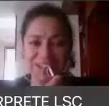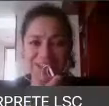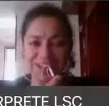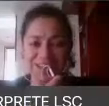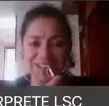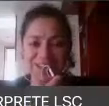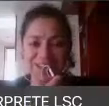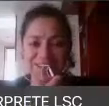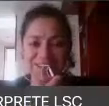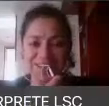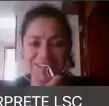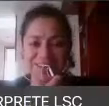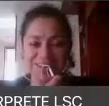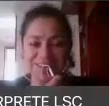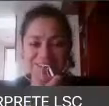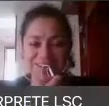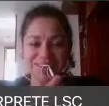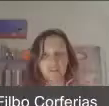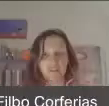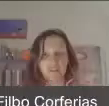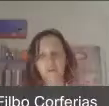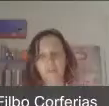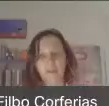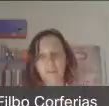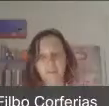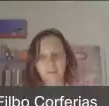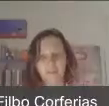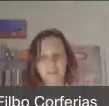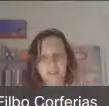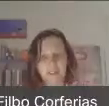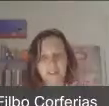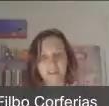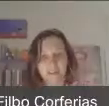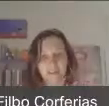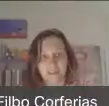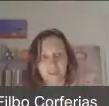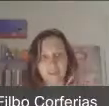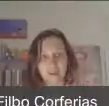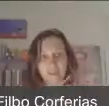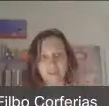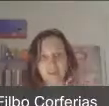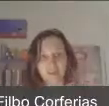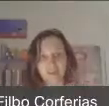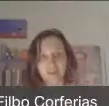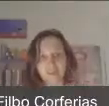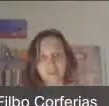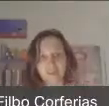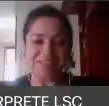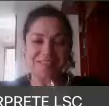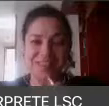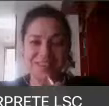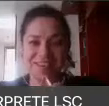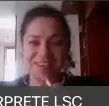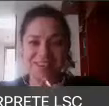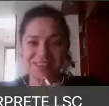acá. eso, yo me lo pongo acá para asegurar que esté ahí quieto y que no se vaya para un lado y para el otro.